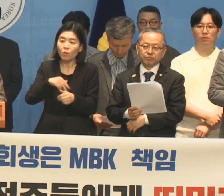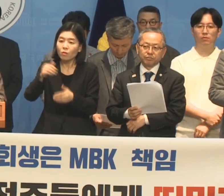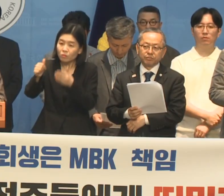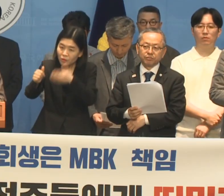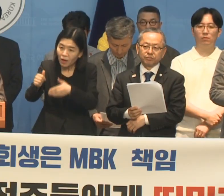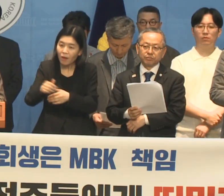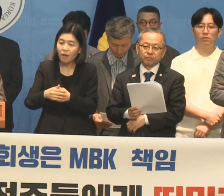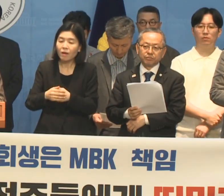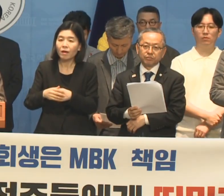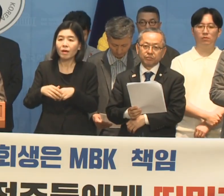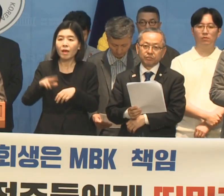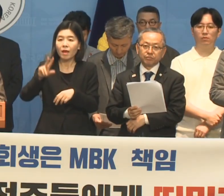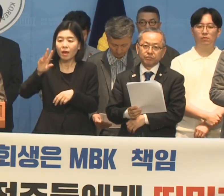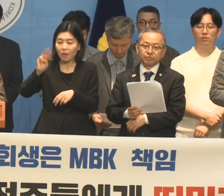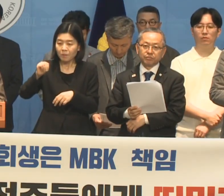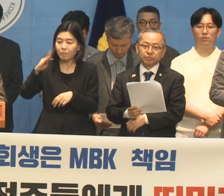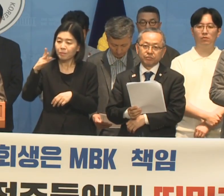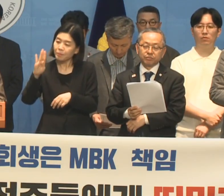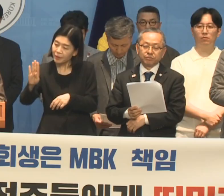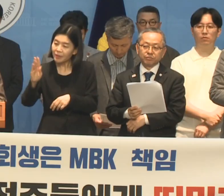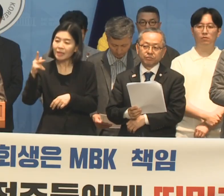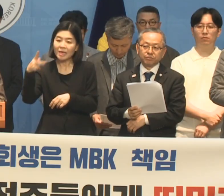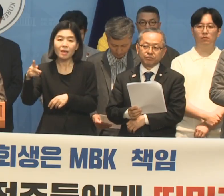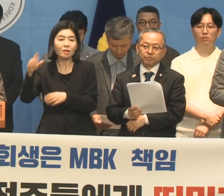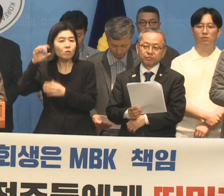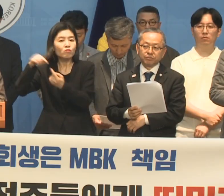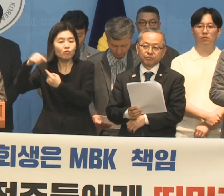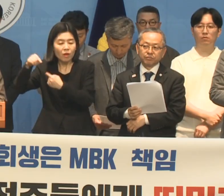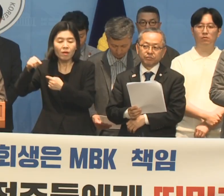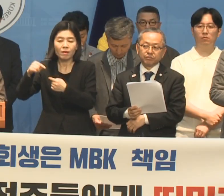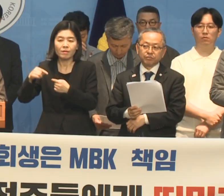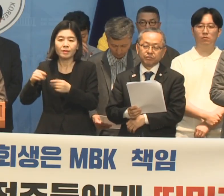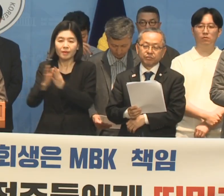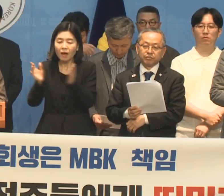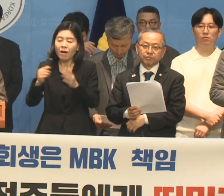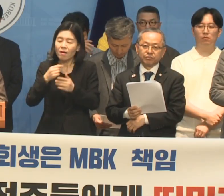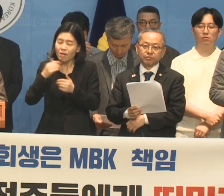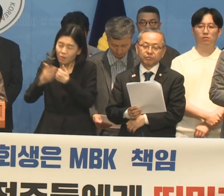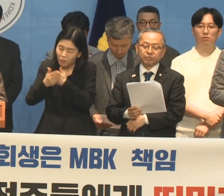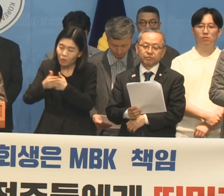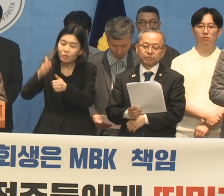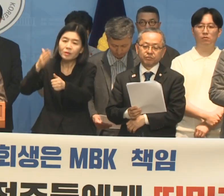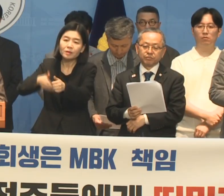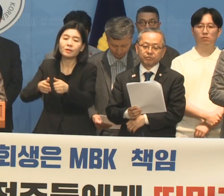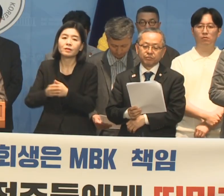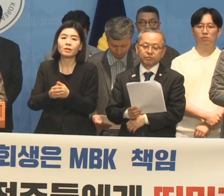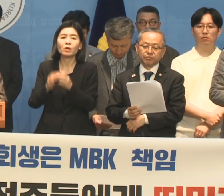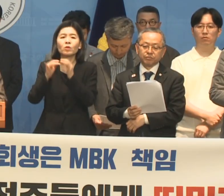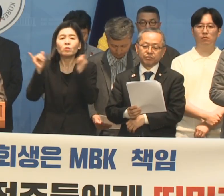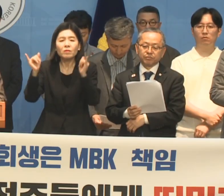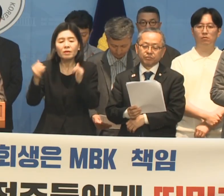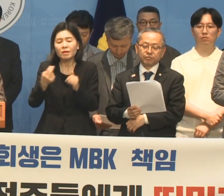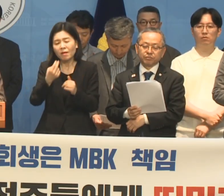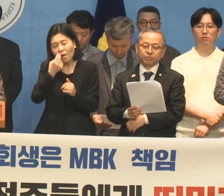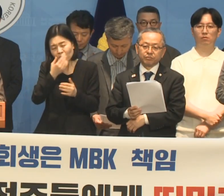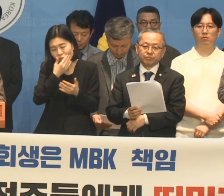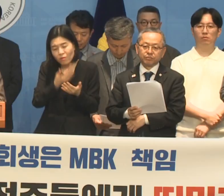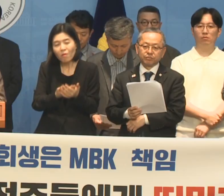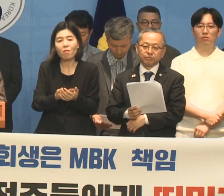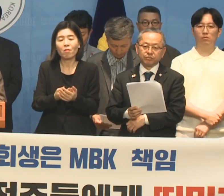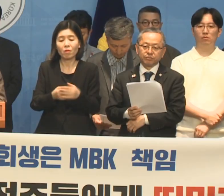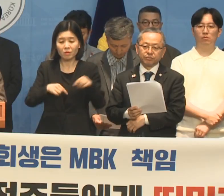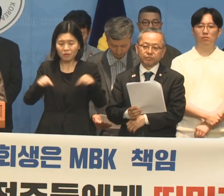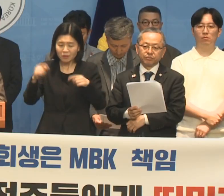청문회를 개최할 수 있도록 협조해 주기를 간절히 촉구합니다. 국민의 생존이 걸린 문제입니다. 정쟁이